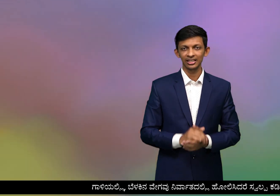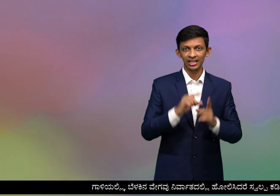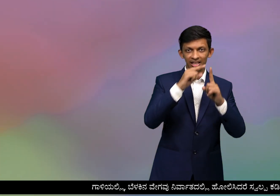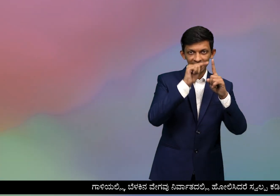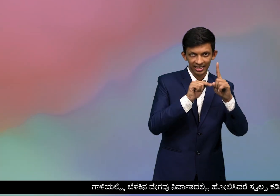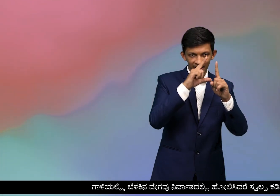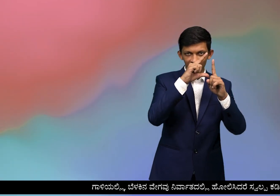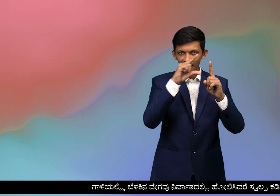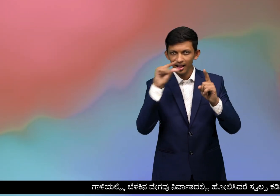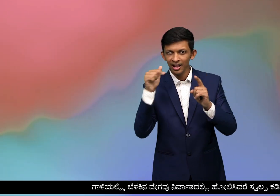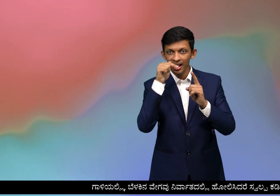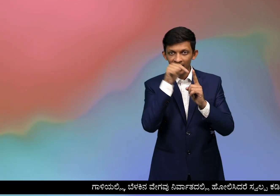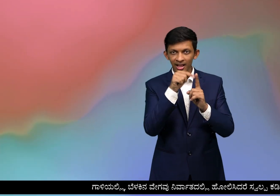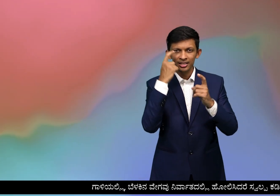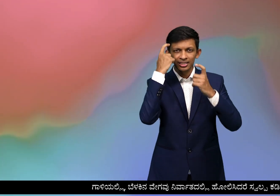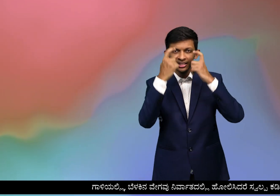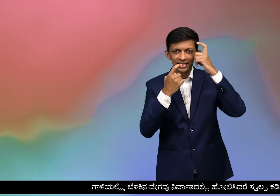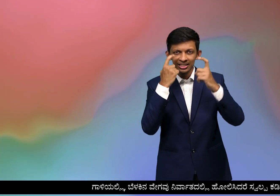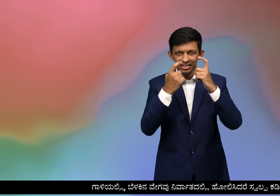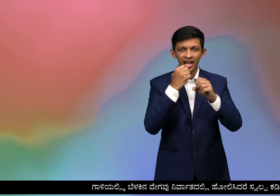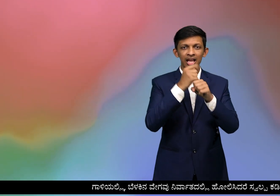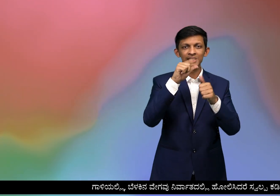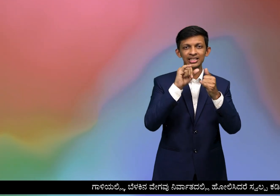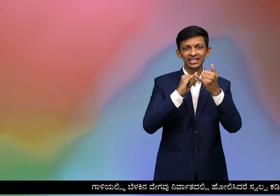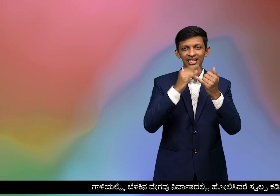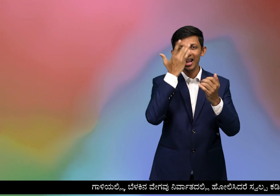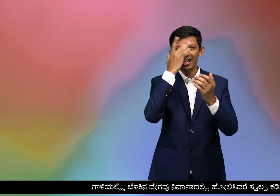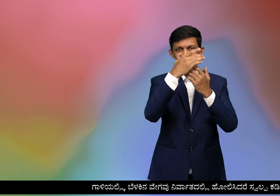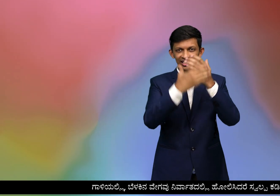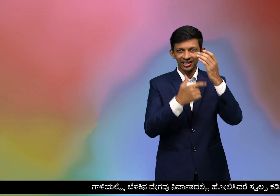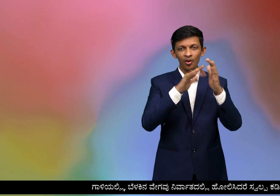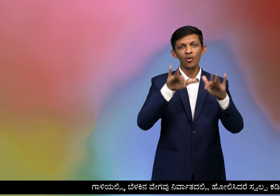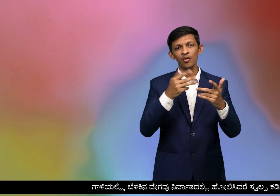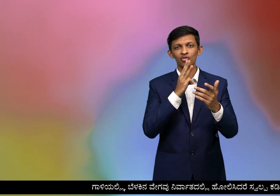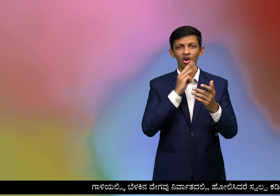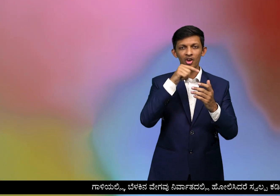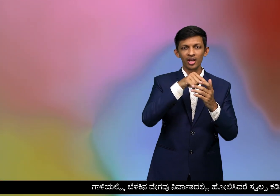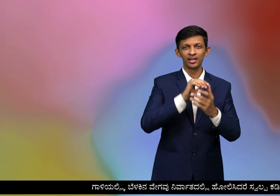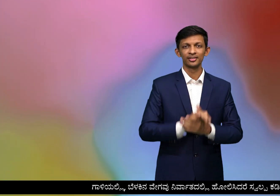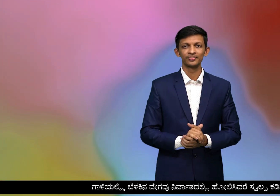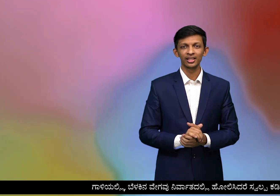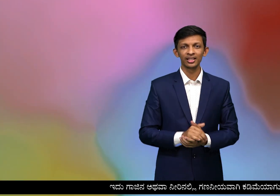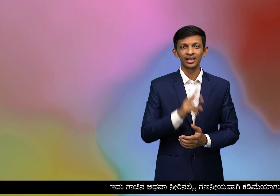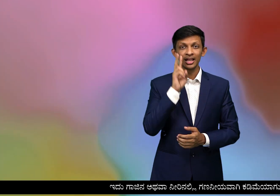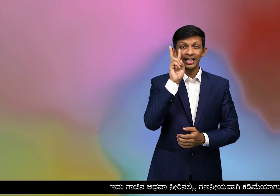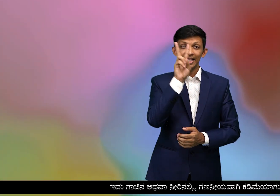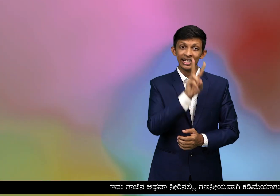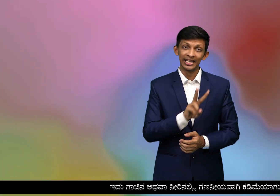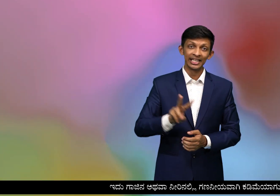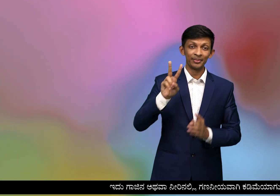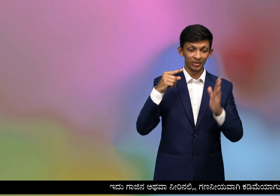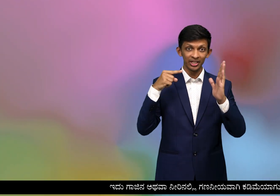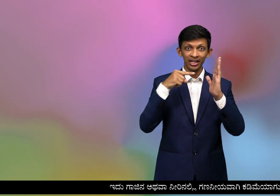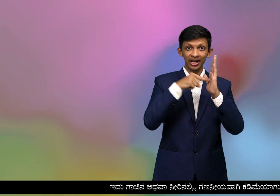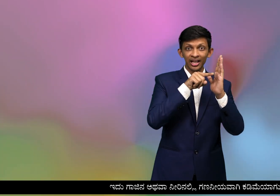ಗಾಳಿಯಲ್ಲಿ ಬೆಳಕಿನ ವೇಗವು ನಿರ್ವಾತದಲ್ಲಿ ಹೋಲಿಸಿದ್ದರೇ ಸ್ವಲ್ಪ ಕಡಿಮೆ ಆಗಿದೆ ಇದು ಗಾಜಿನ